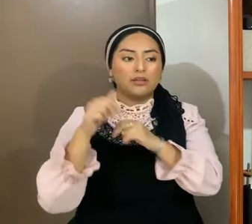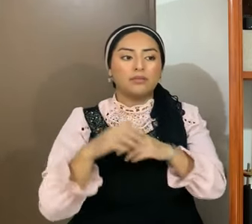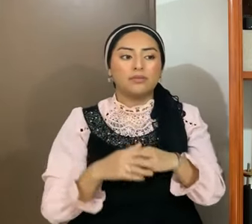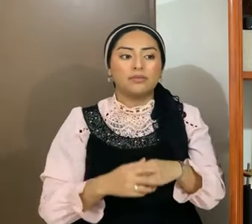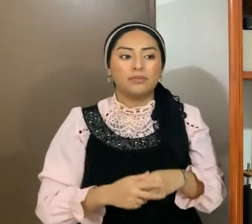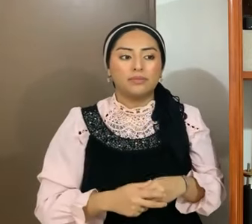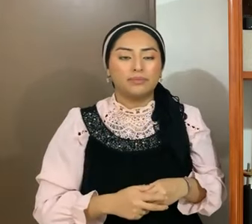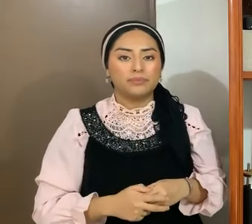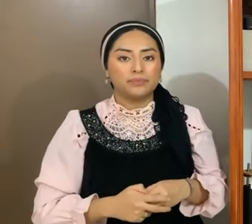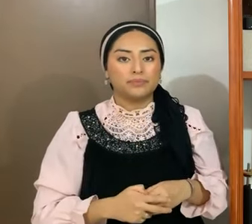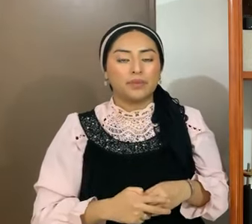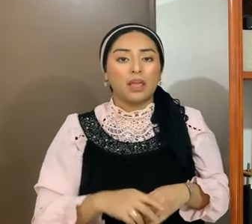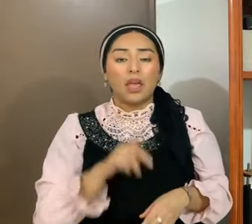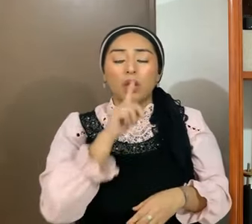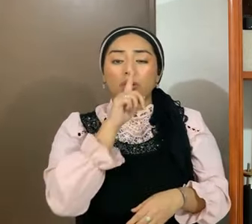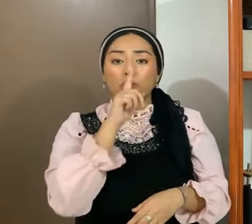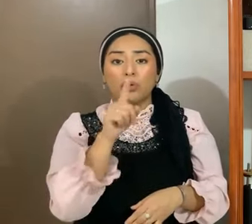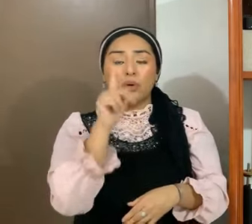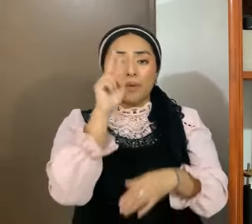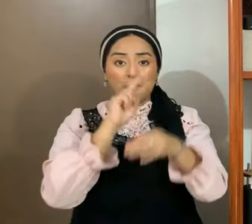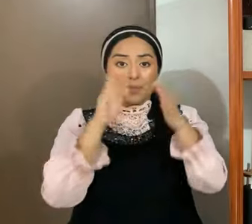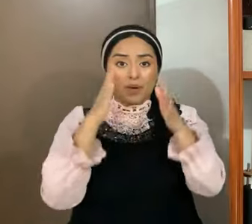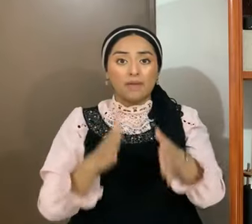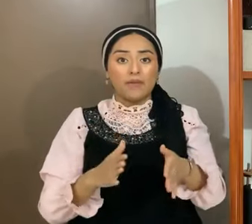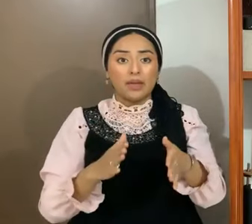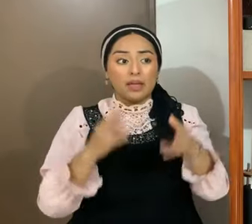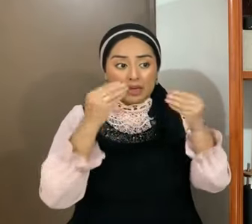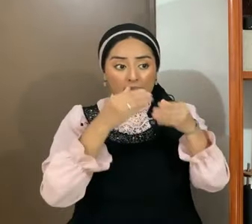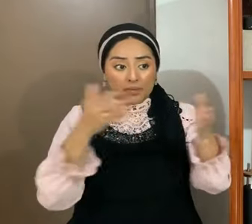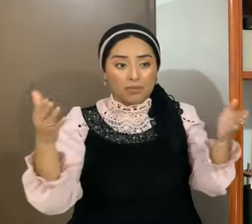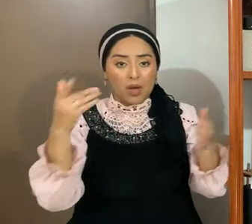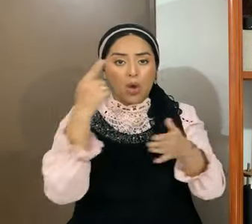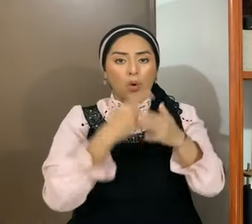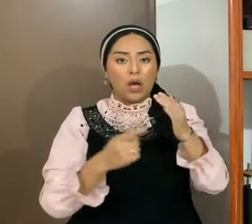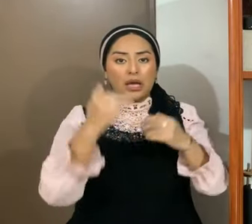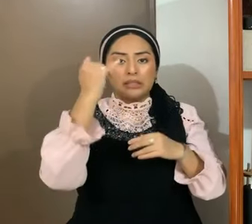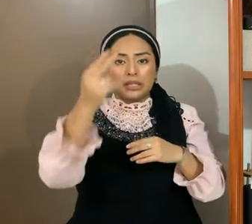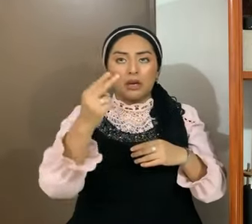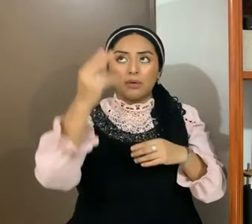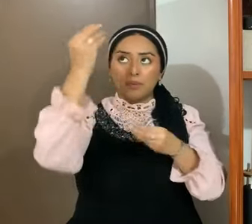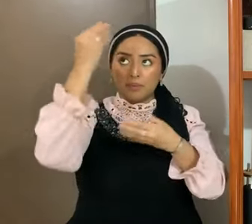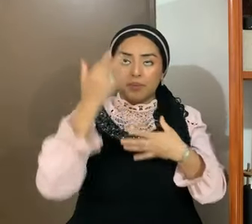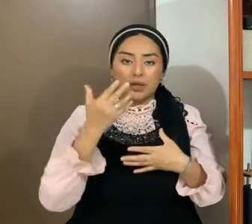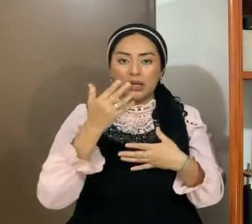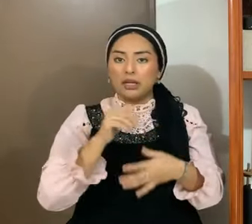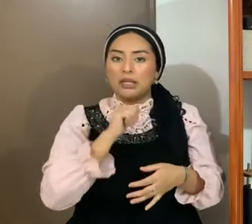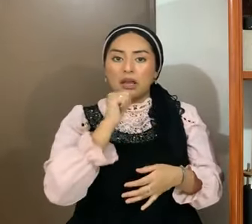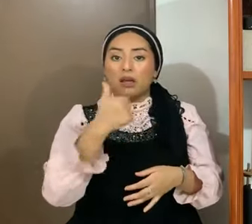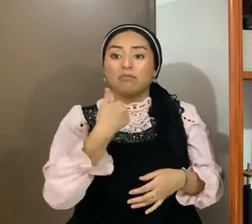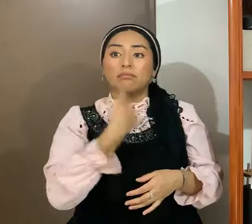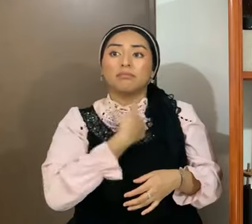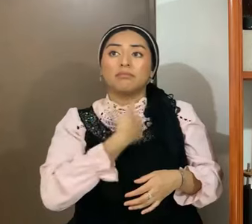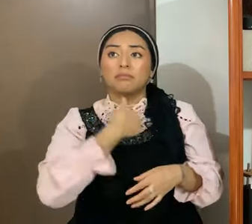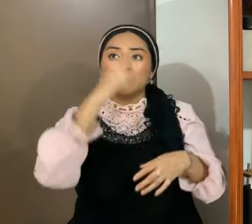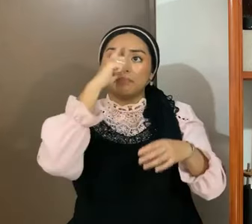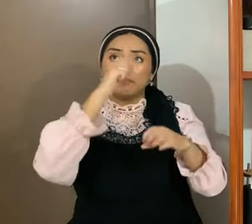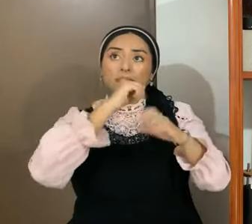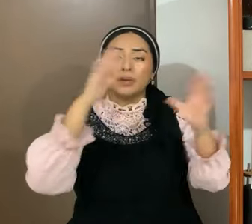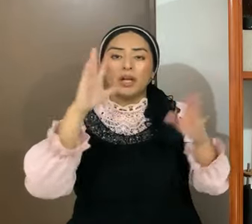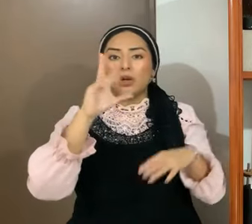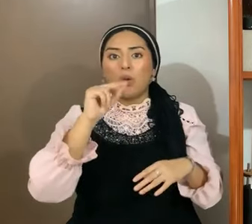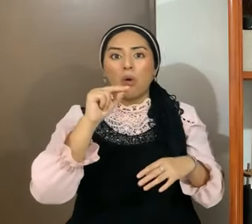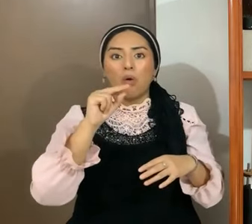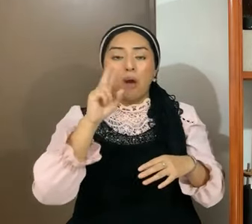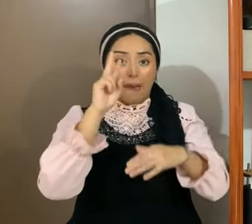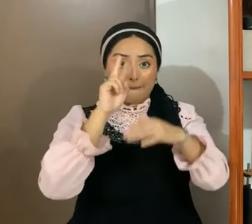tierra. Un verdadero profeta habla lo que Yahweh dice, no habla cosas que a él se le ocurren. Habla acerca de volver a la Torá,